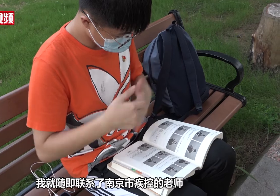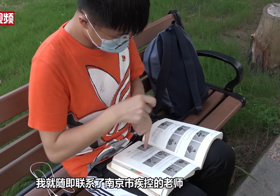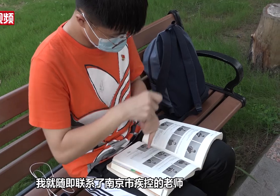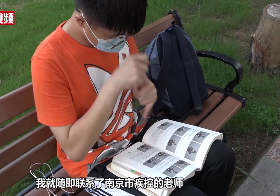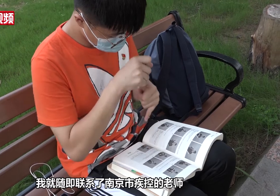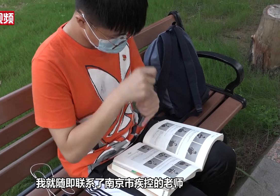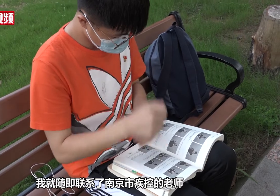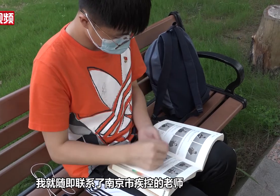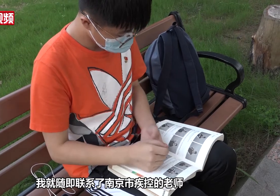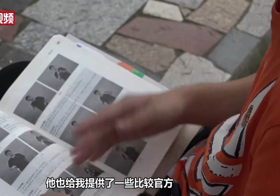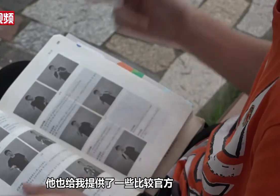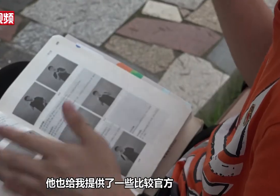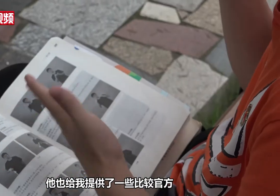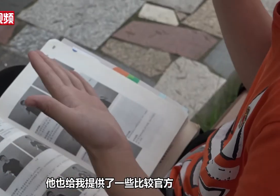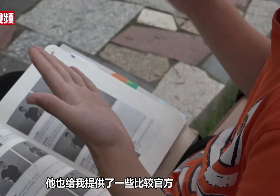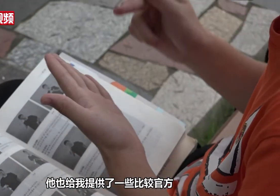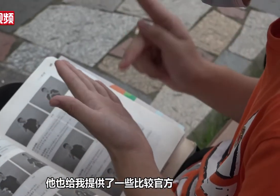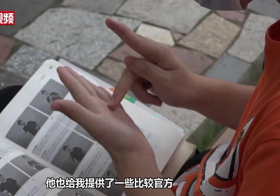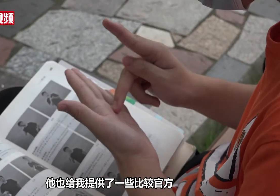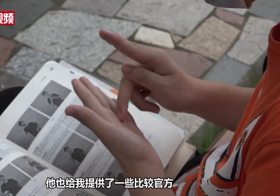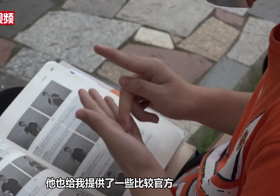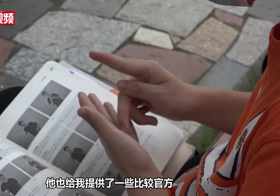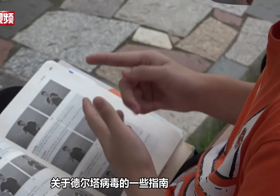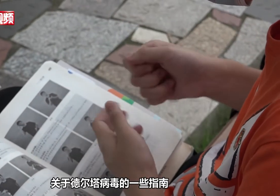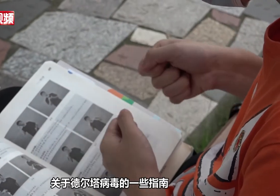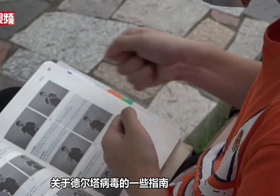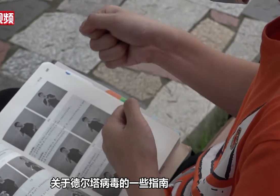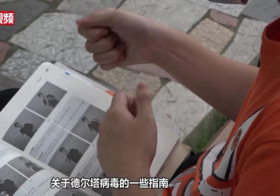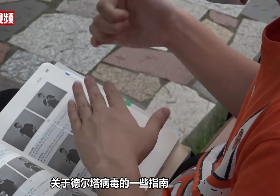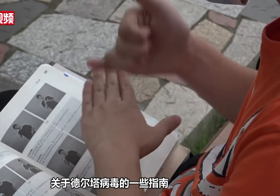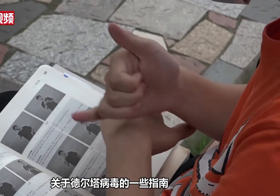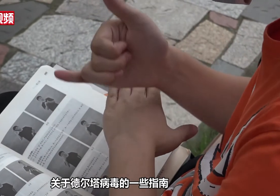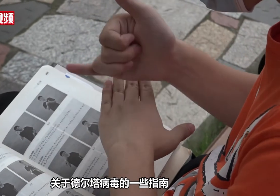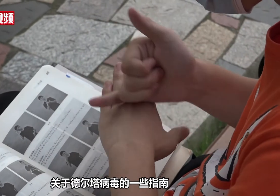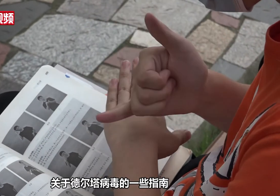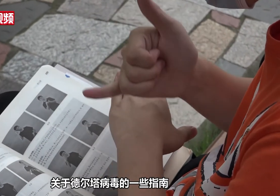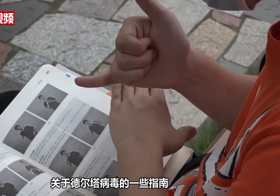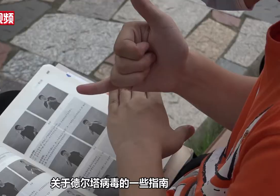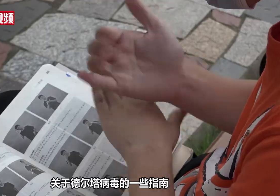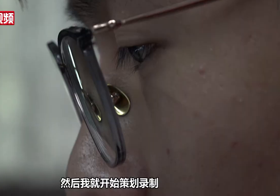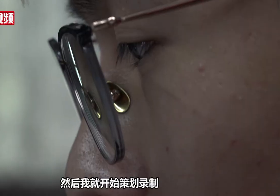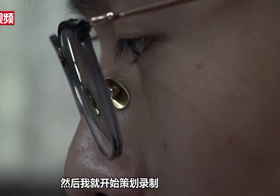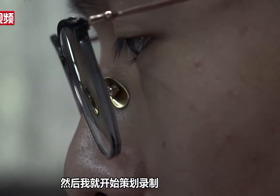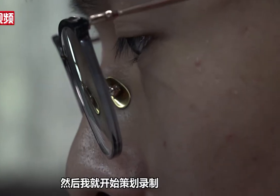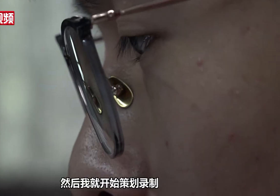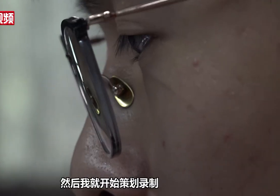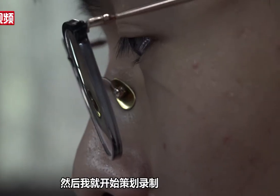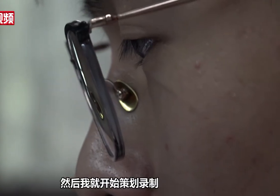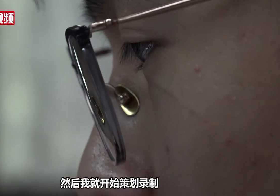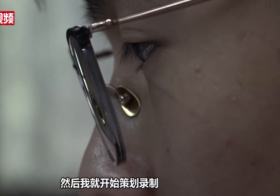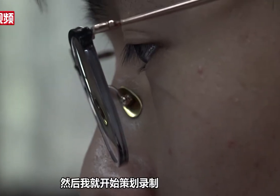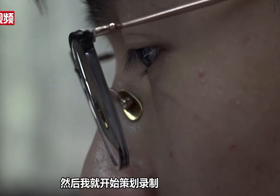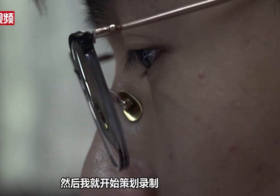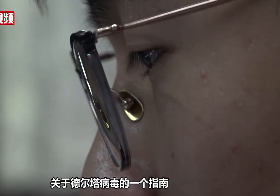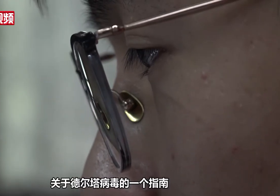系了南京市疾控的老师，他还给我提供了一些比较官方关于德尔塔病毒的一些指南，然后我就开始策划